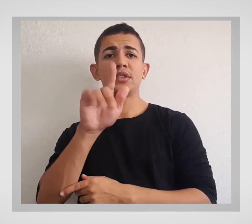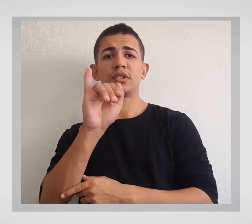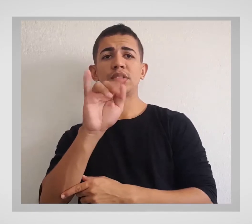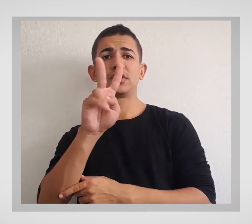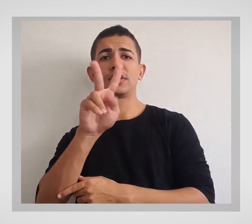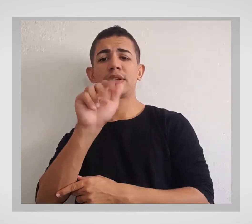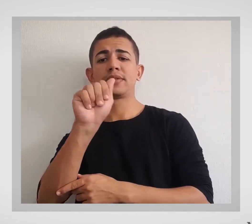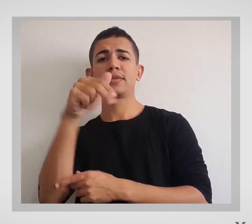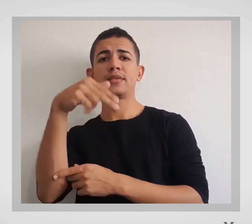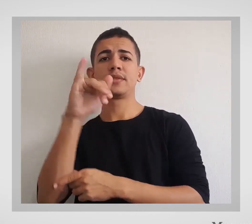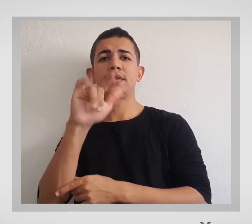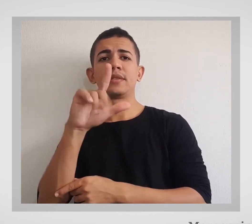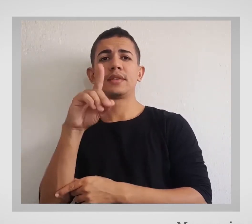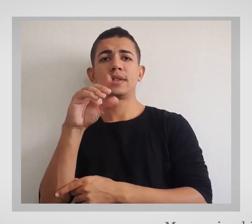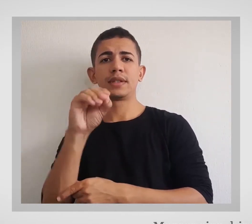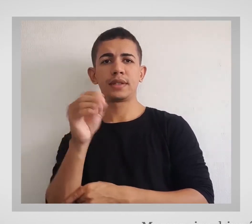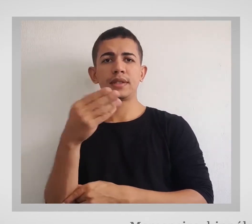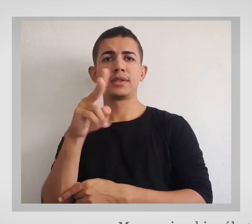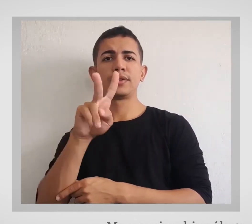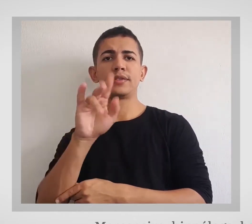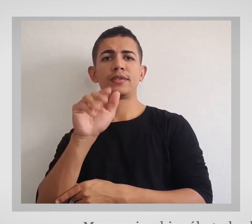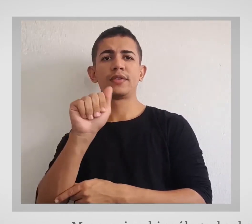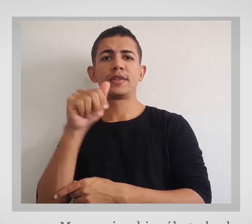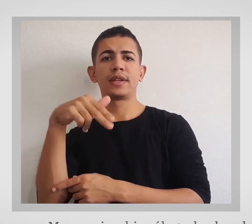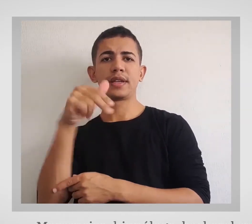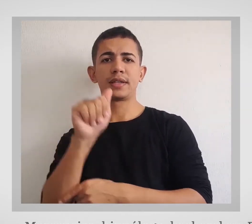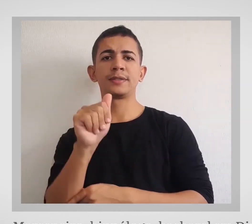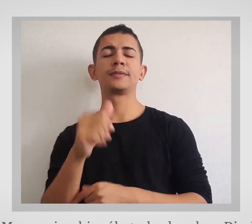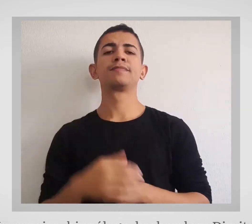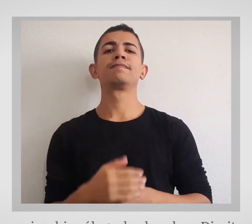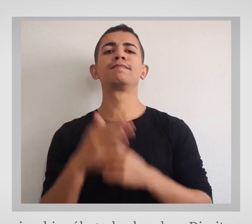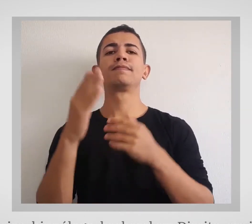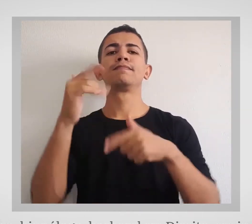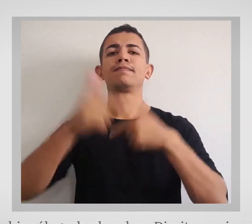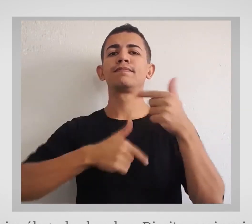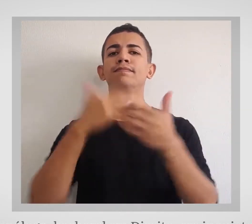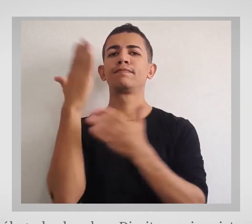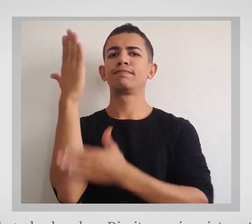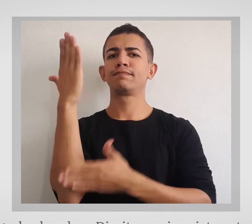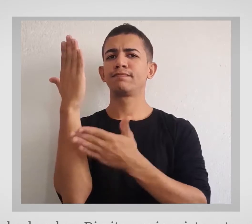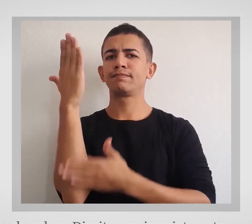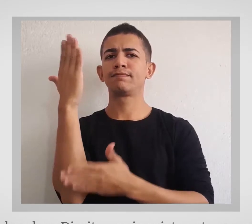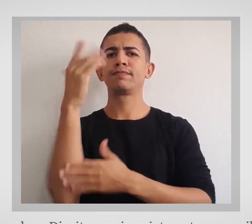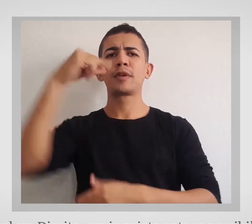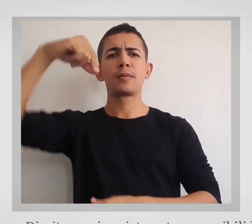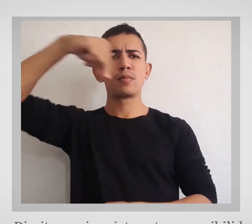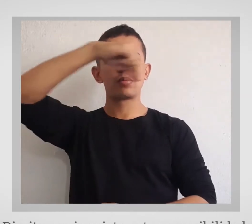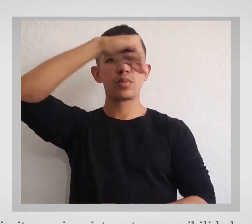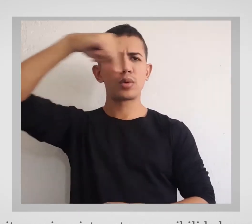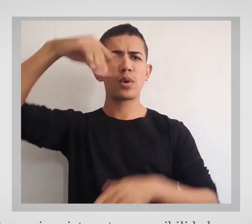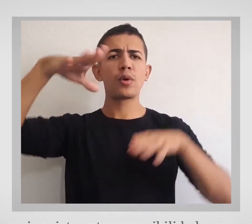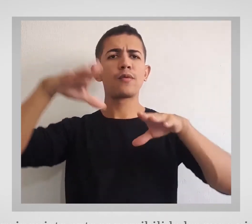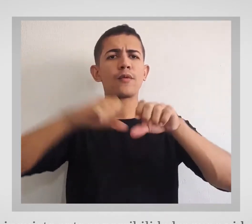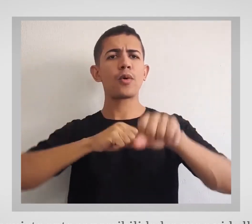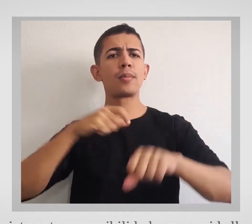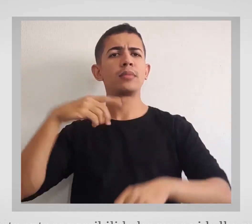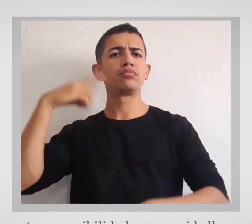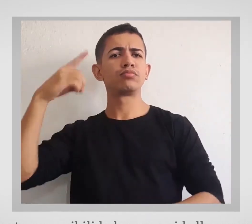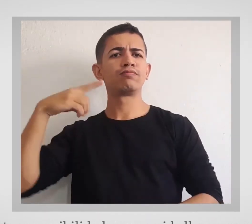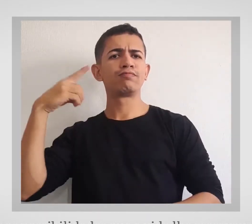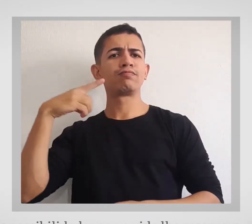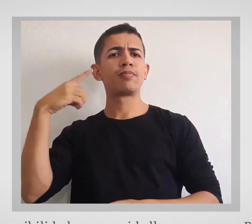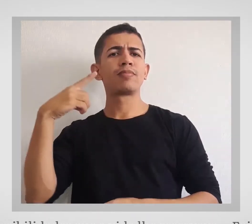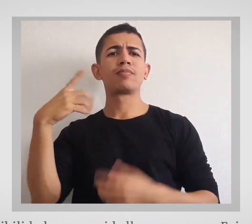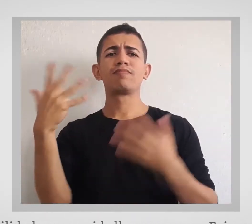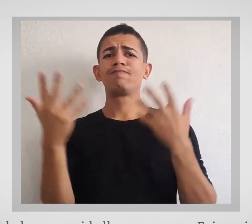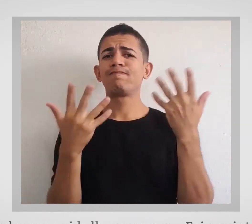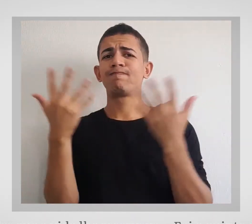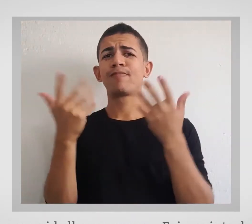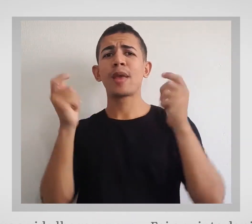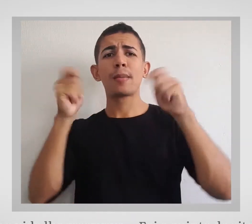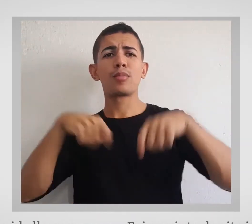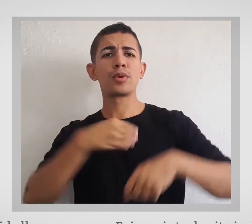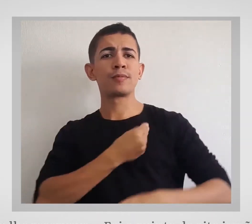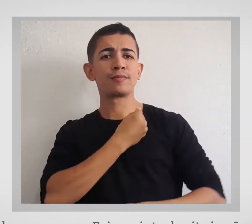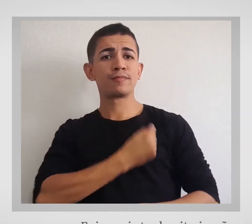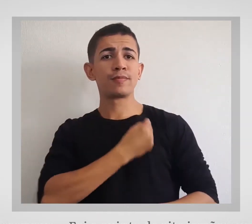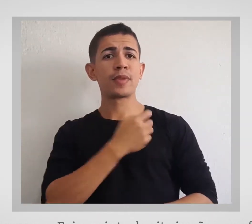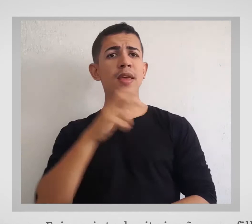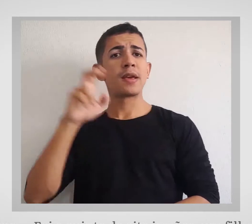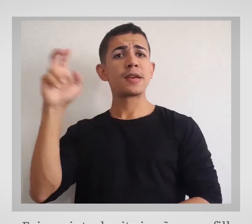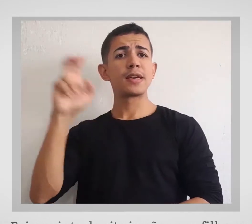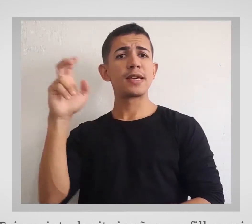o